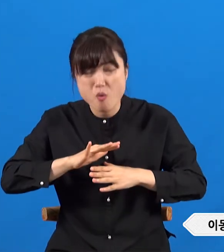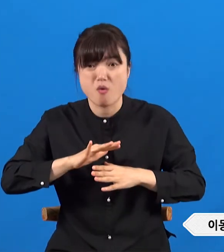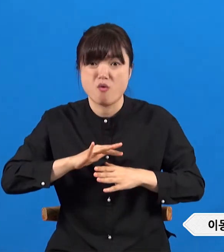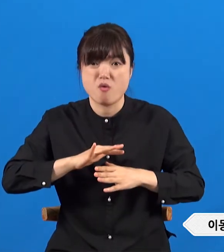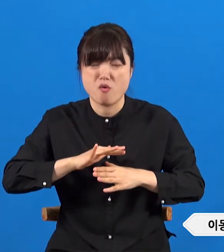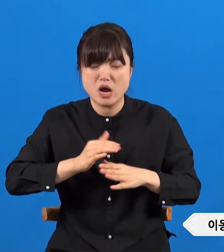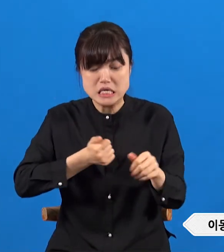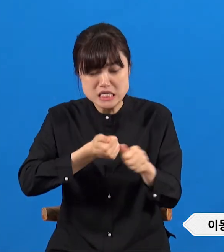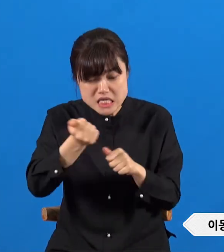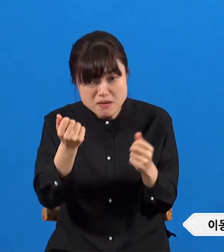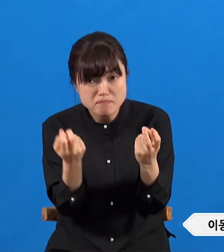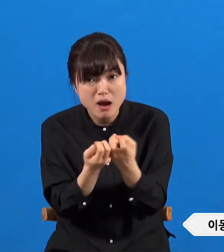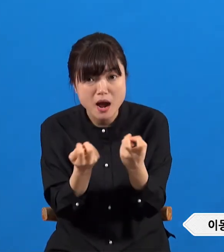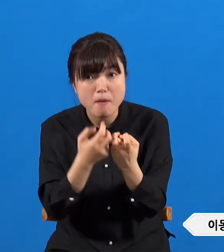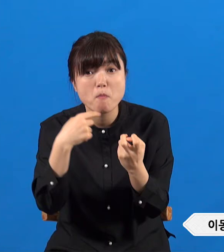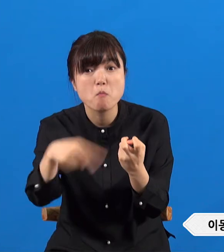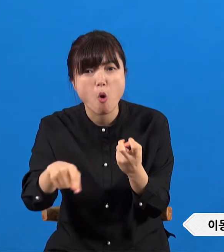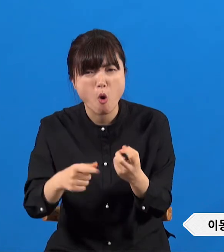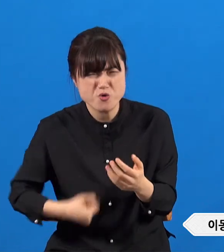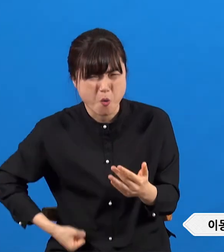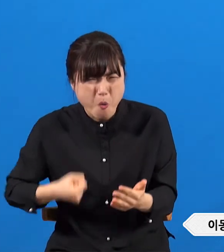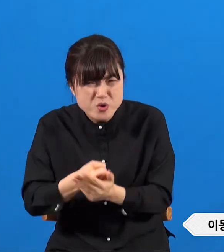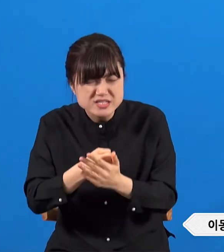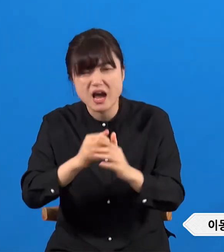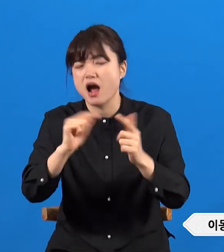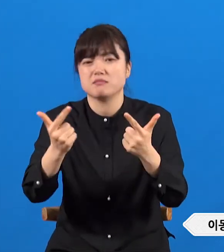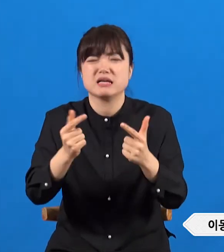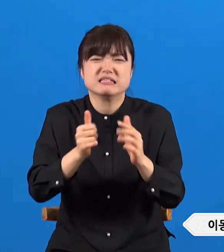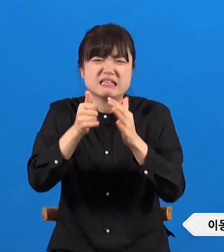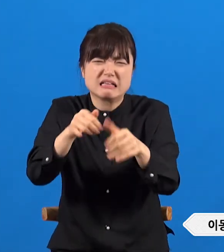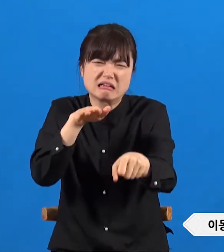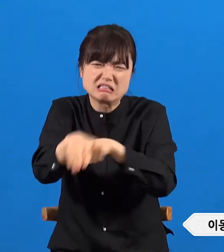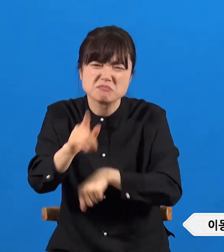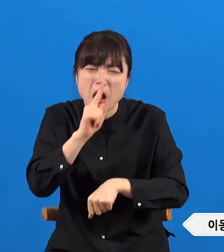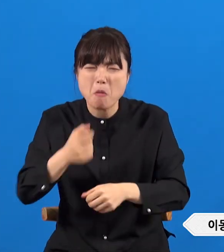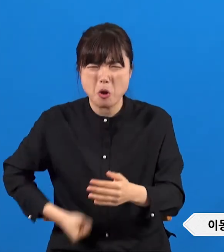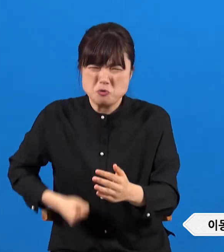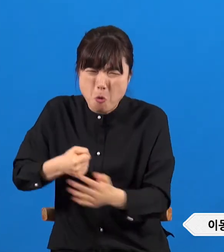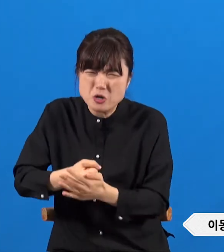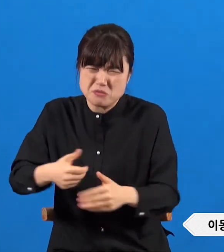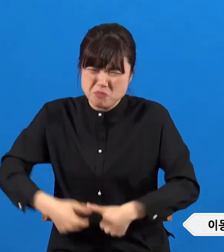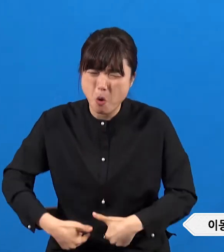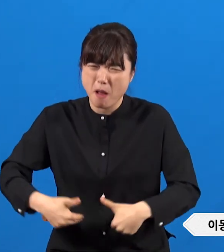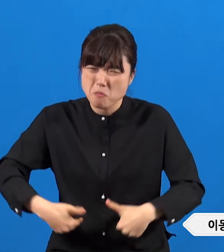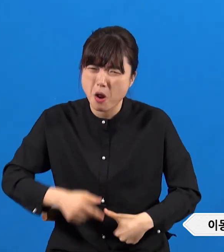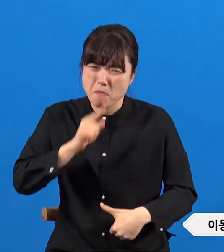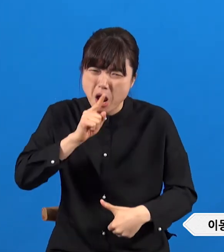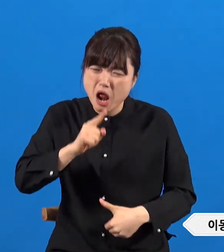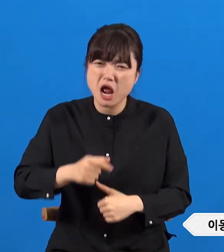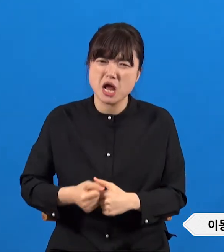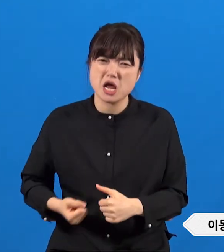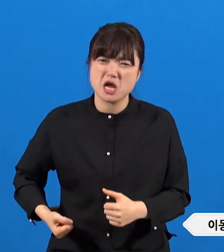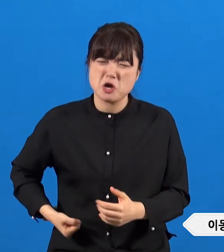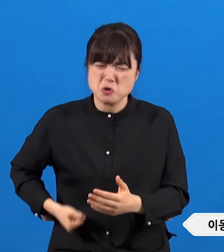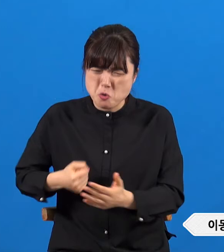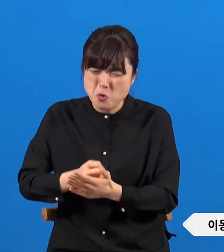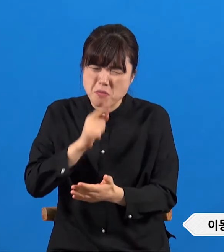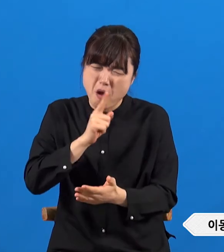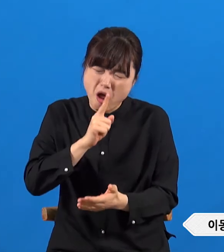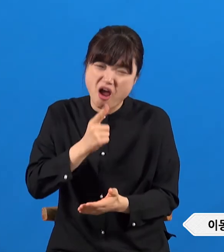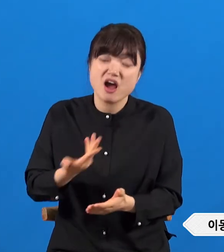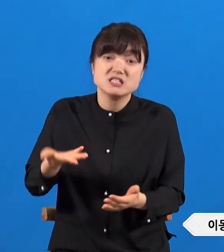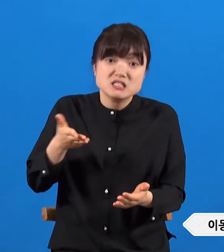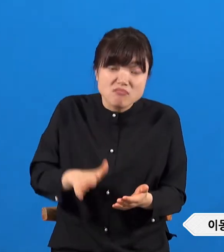두려움을 이기는 것은 용기가 아니에요. 세상에서는, 세상의 사이칼라지는 두려움을 이기는 용기를